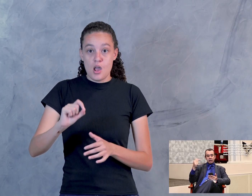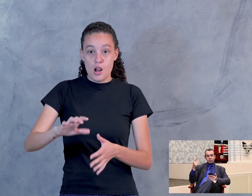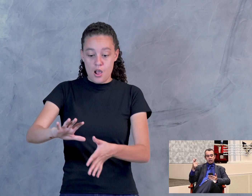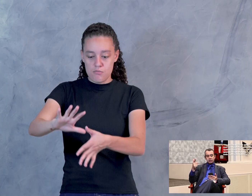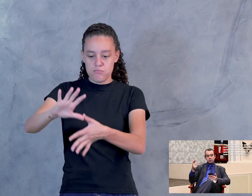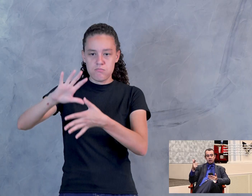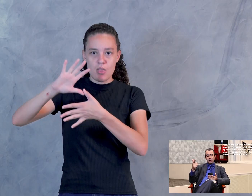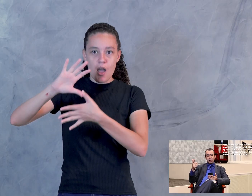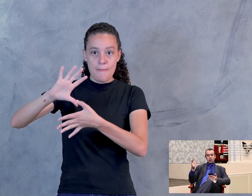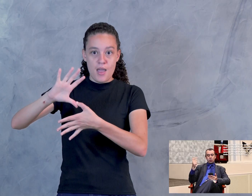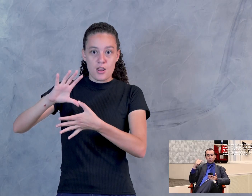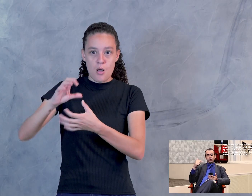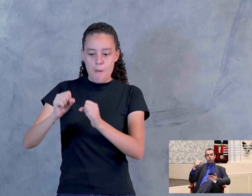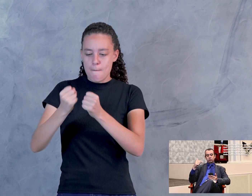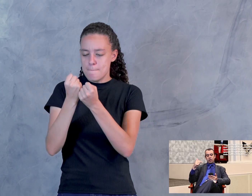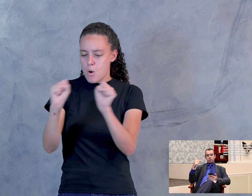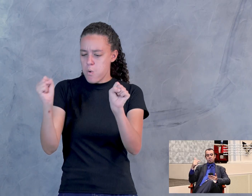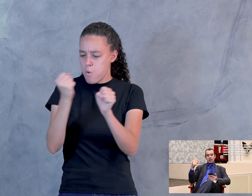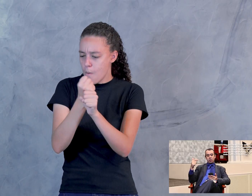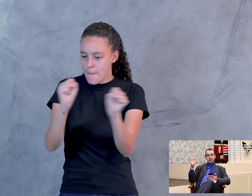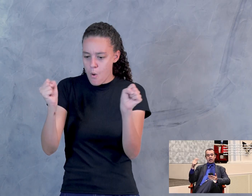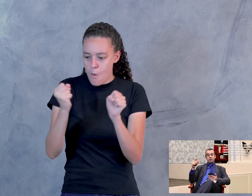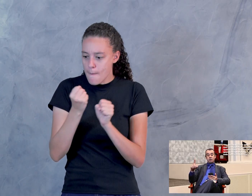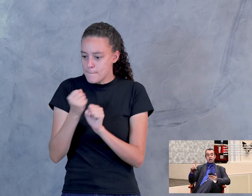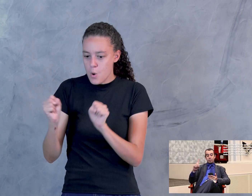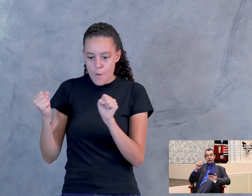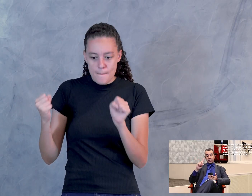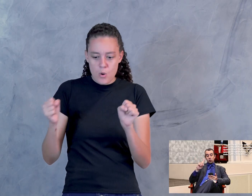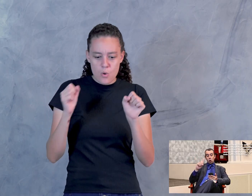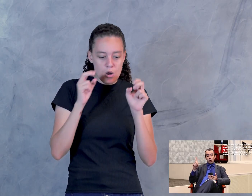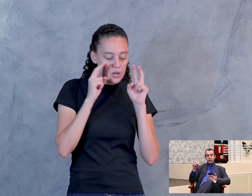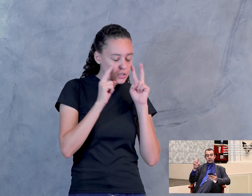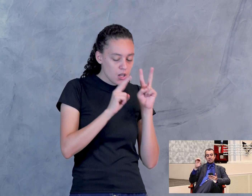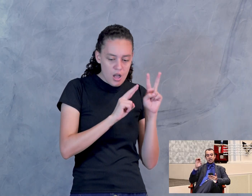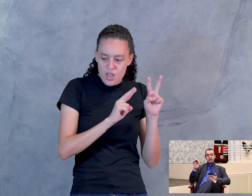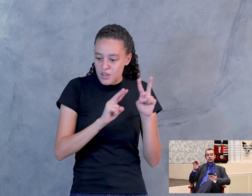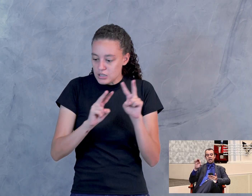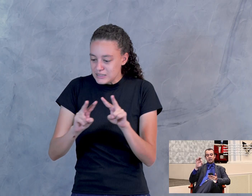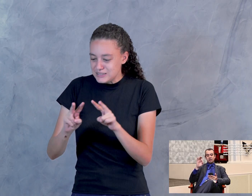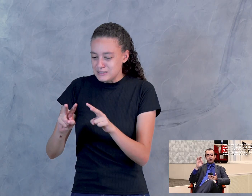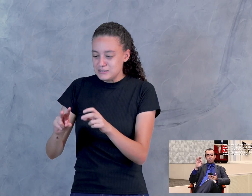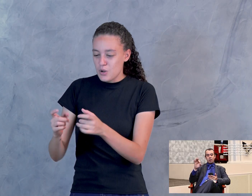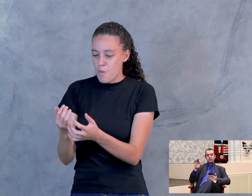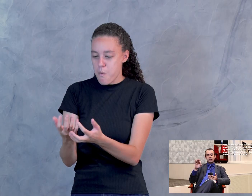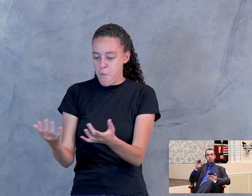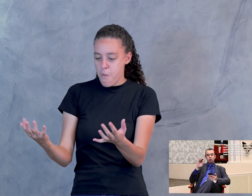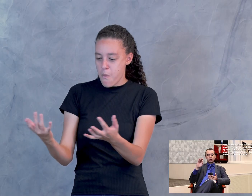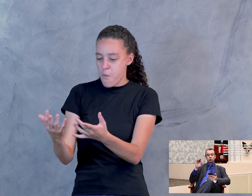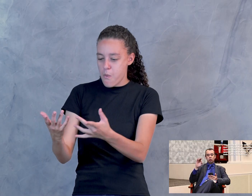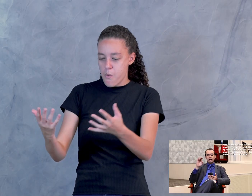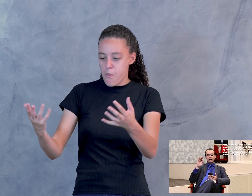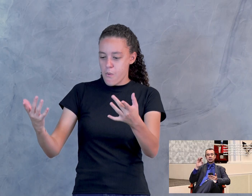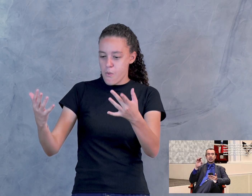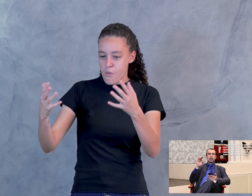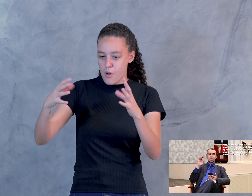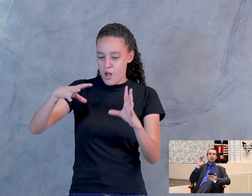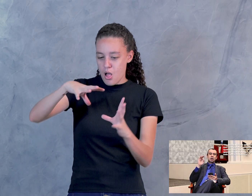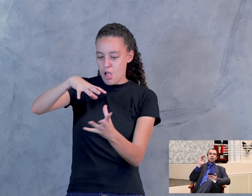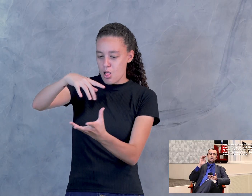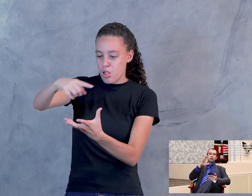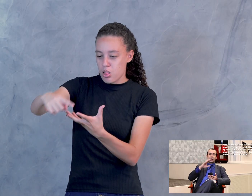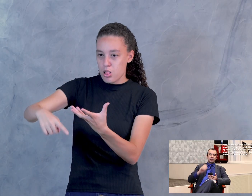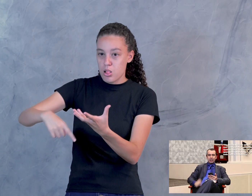explosão terribilíssima. Quando voltei-me para olhar, vi apenas ruínas, crateras e fumaça por toda a